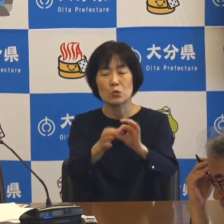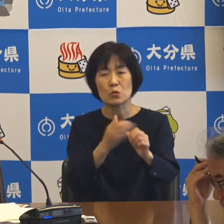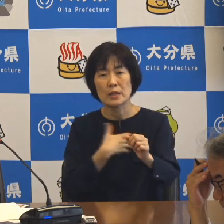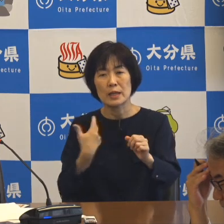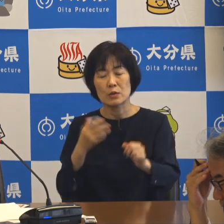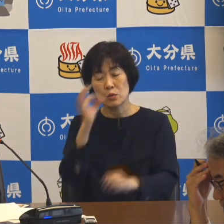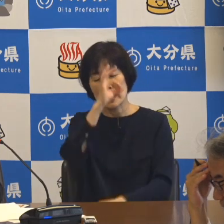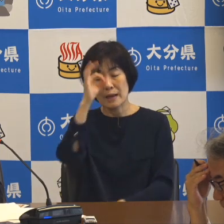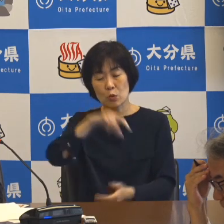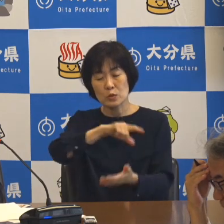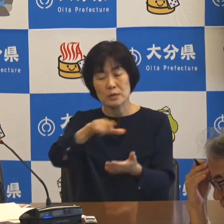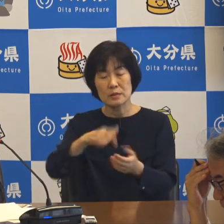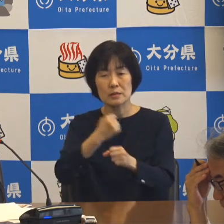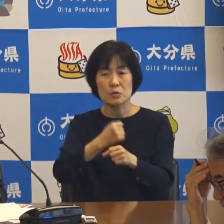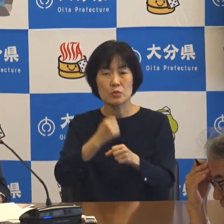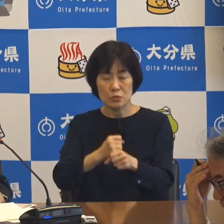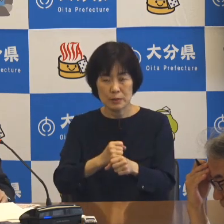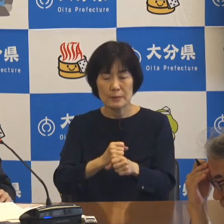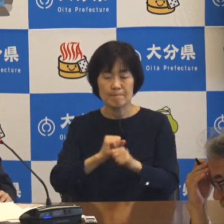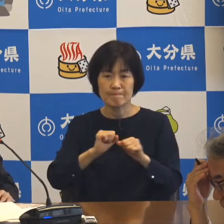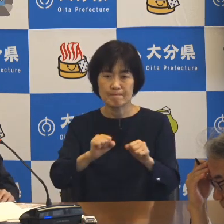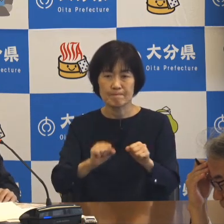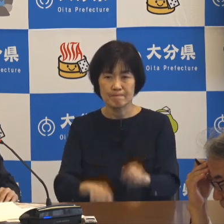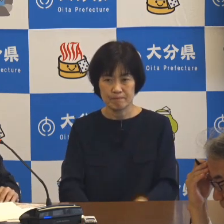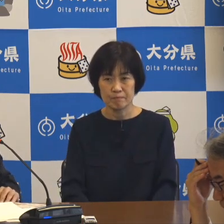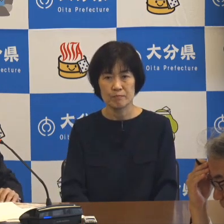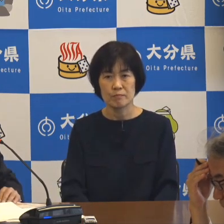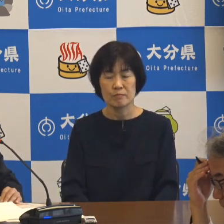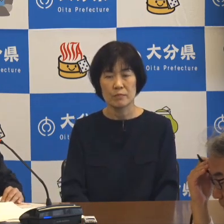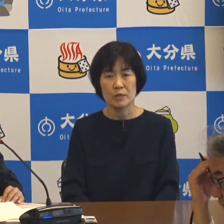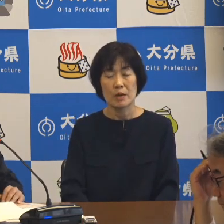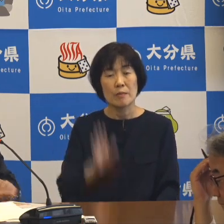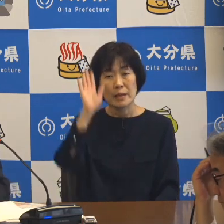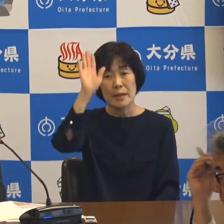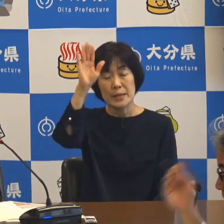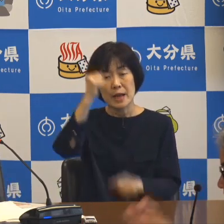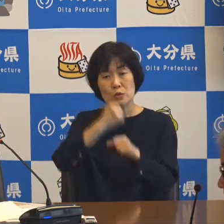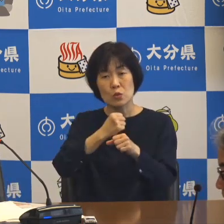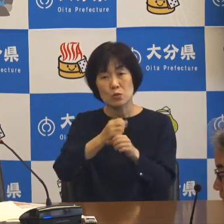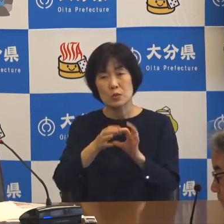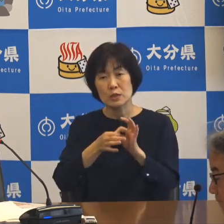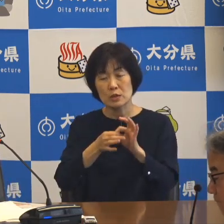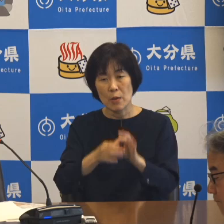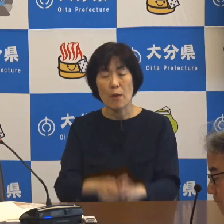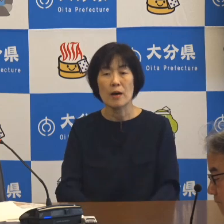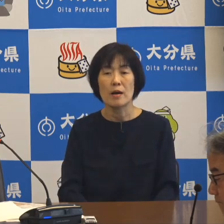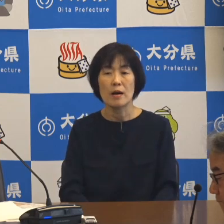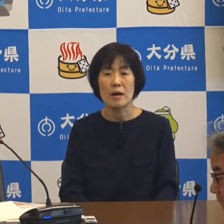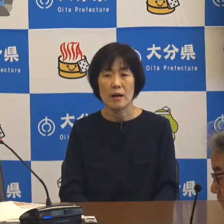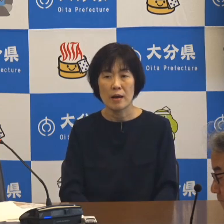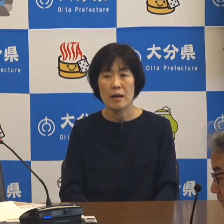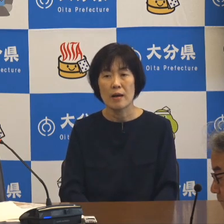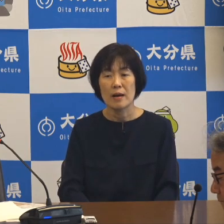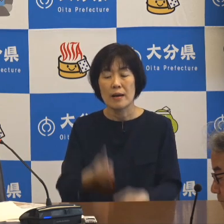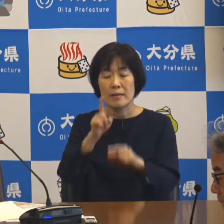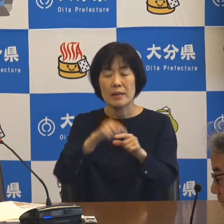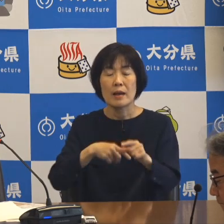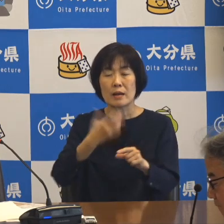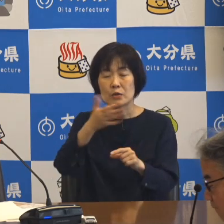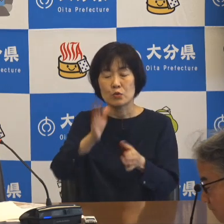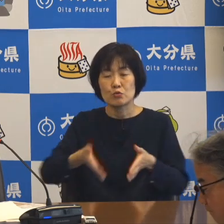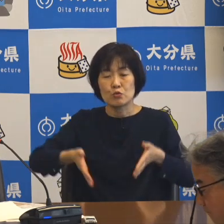くりに取り組むということにしております。それから未来創造の分野はですね、長久手段道路などの高規格道